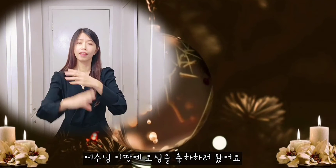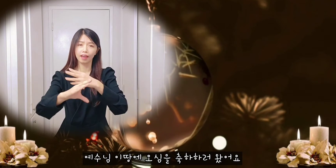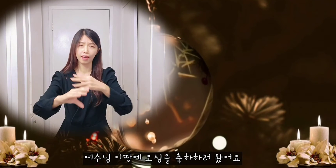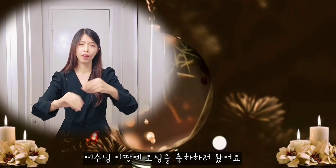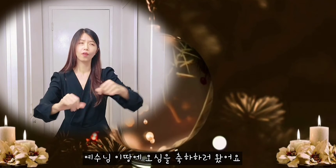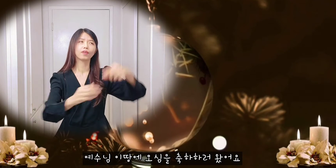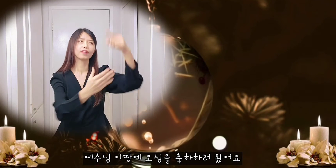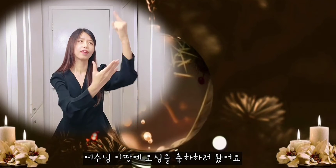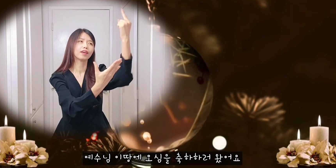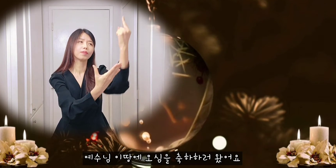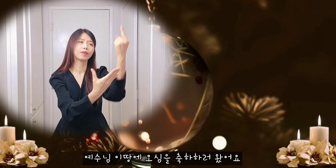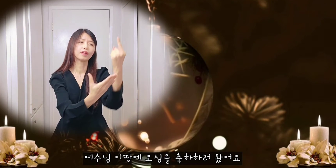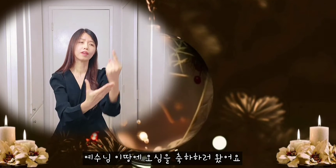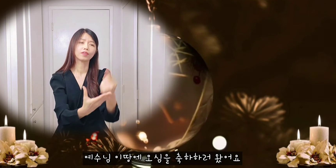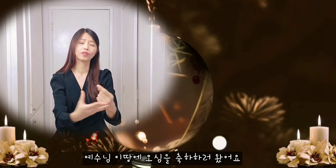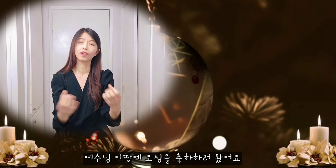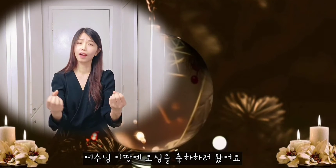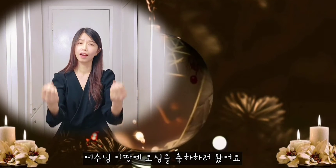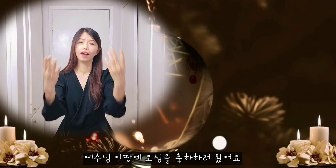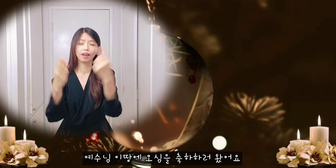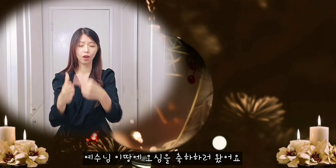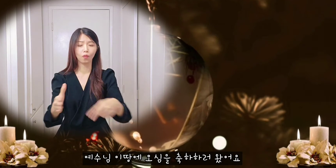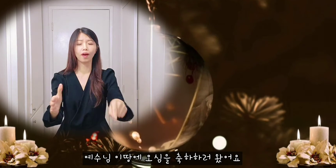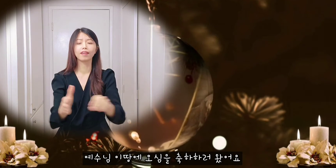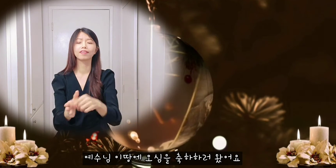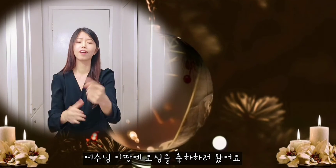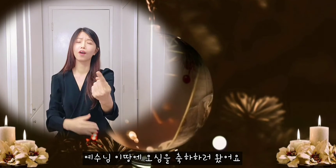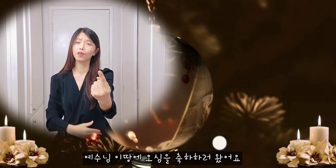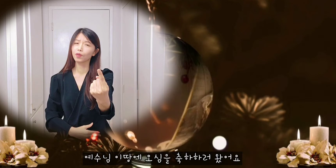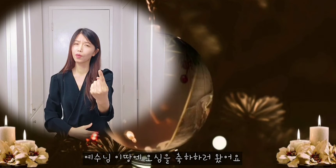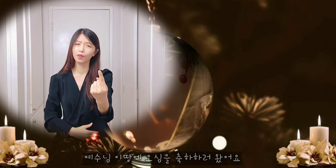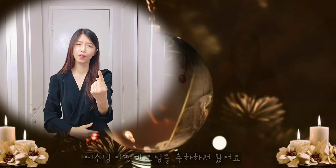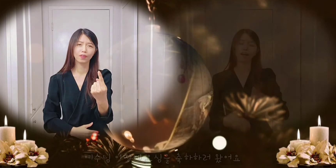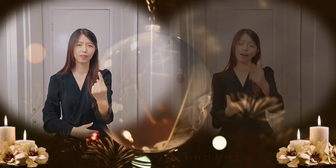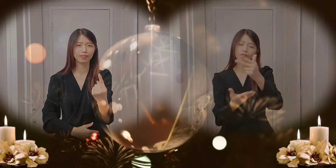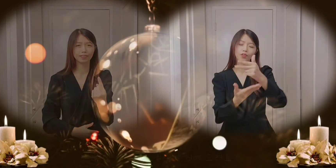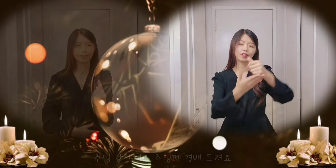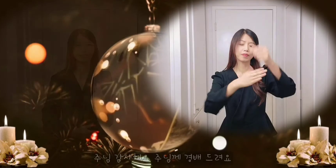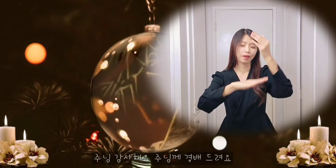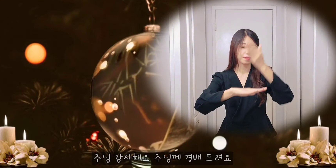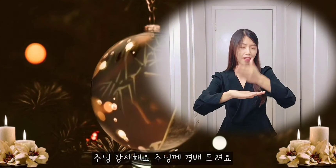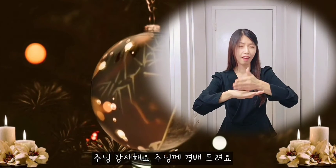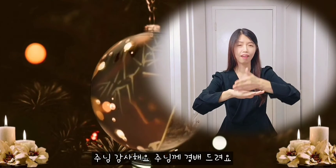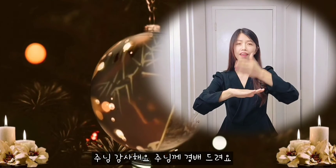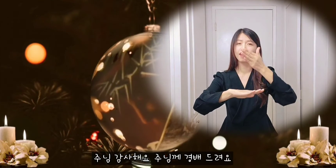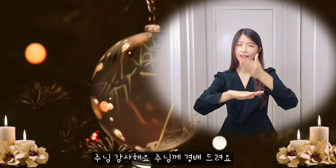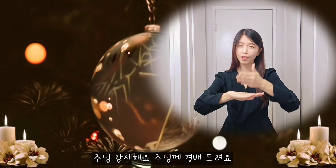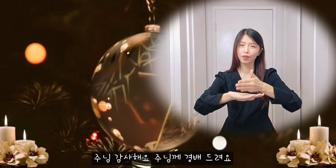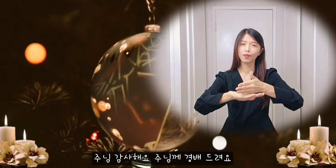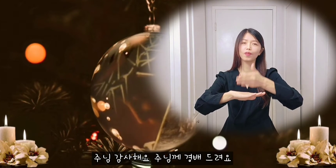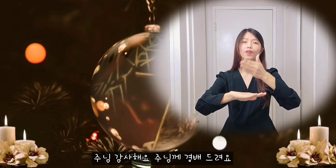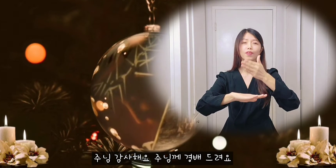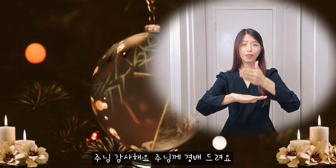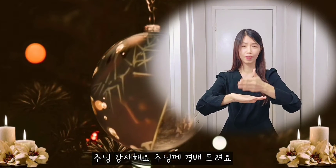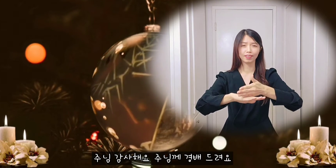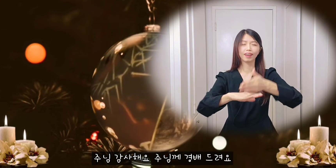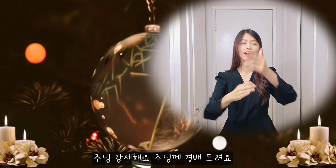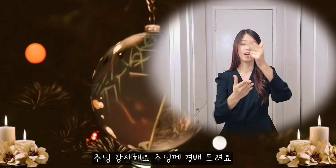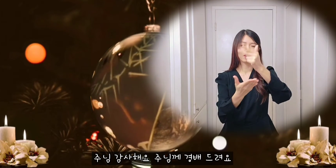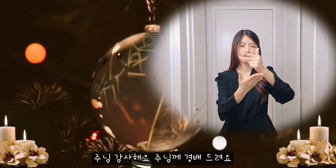예수님이 땅에 오심을 축하하러 왔어요. 주님 감사해요,